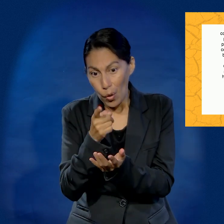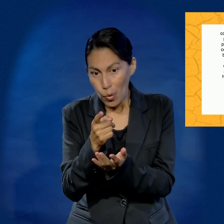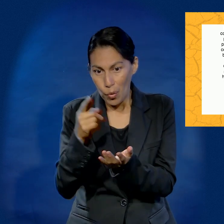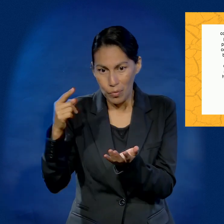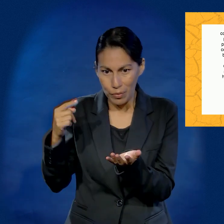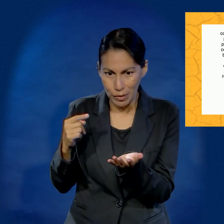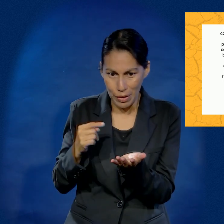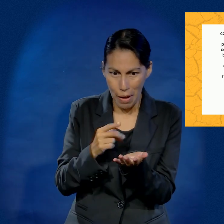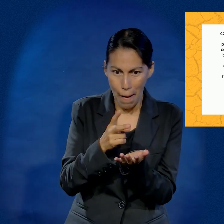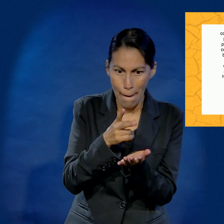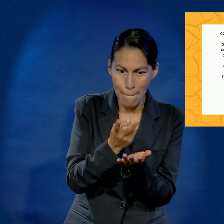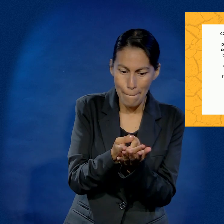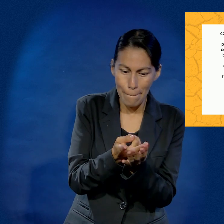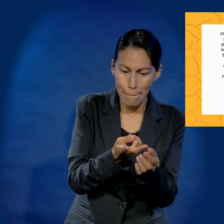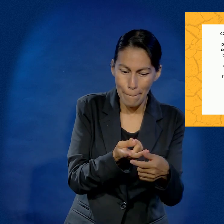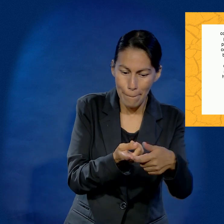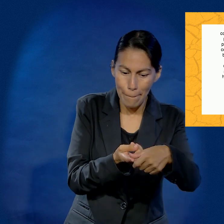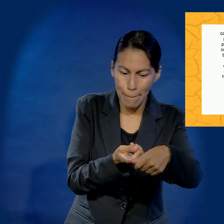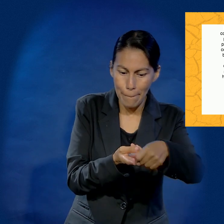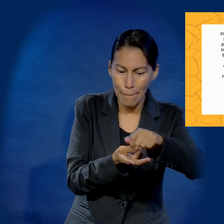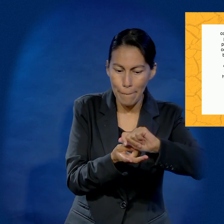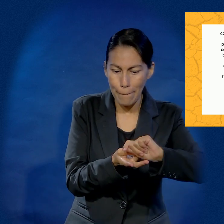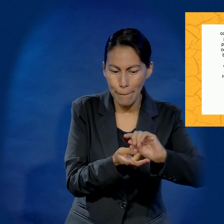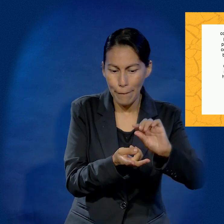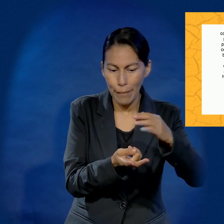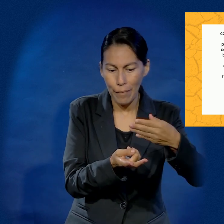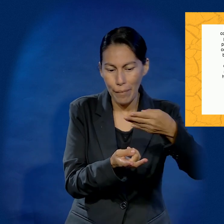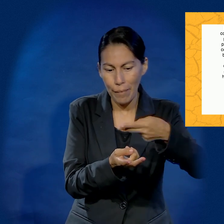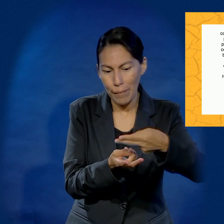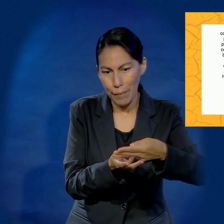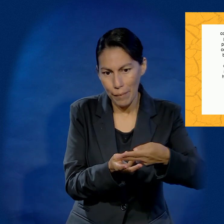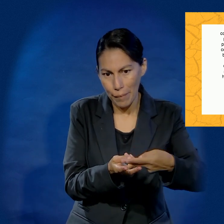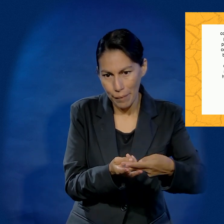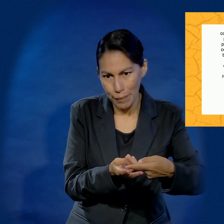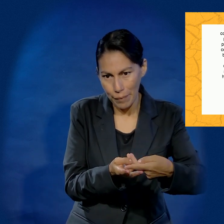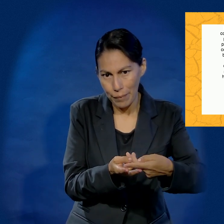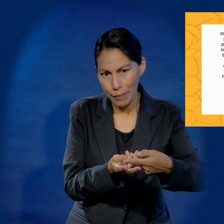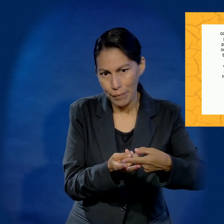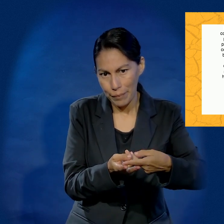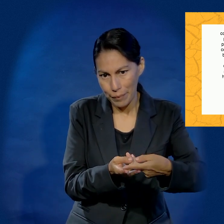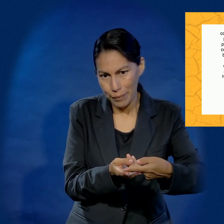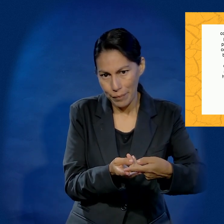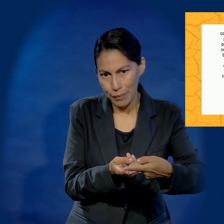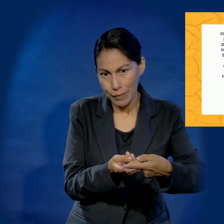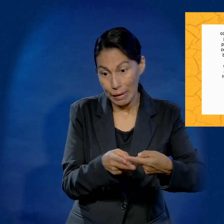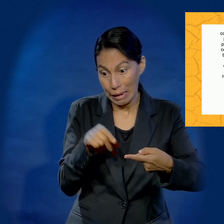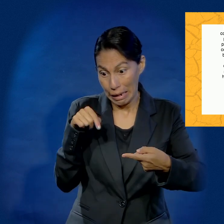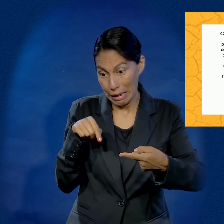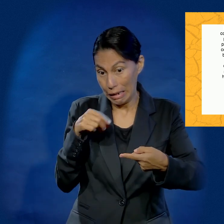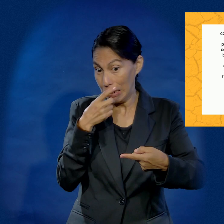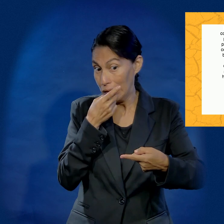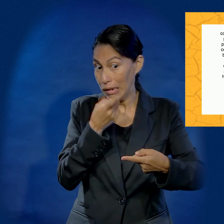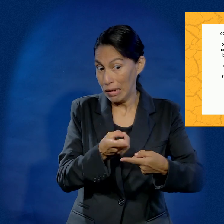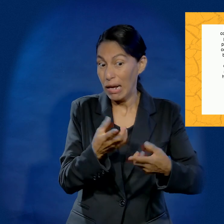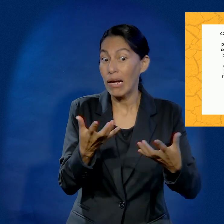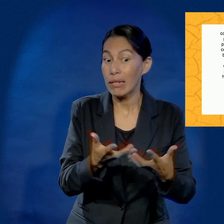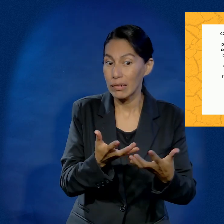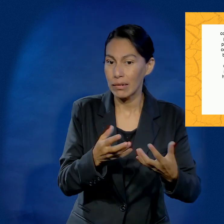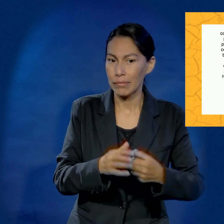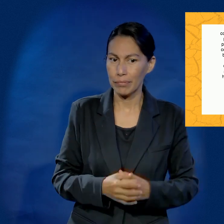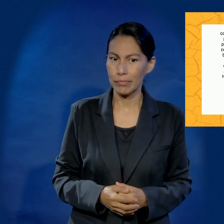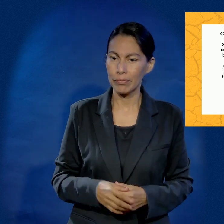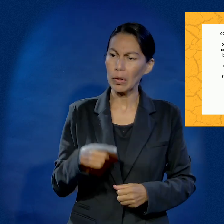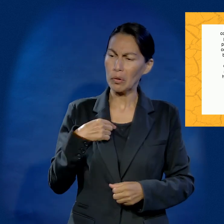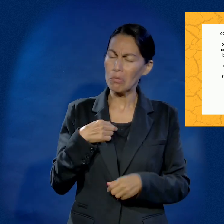acostado. Entonces ve, destápale los pies y acuéstate allí. Después él mismo te indicará lo que debes